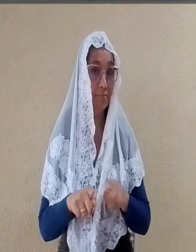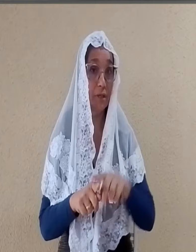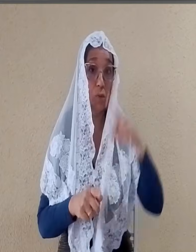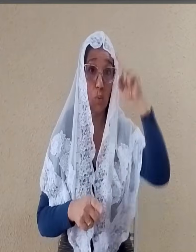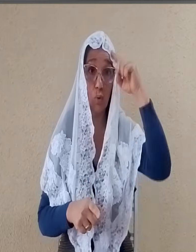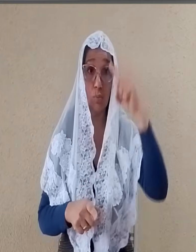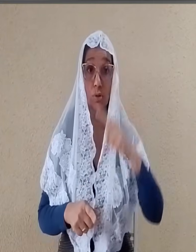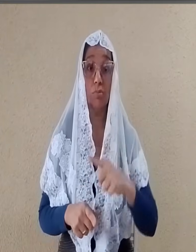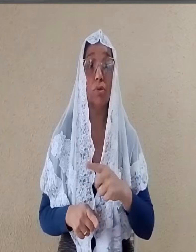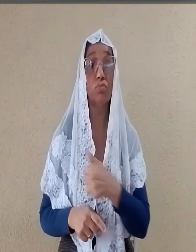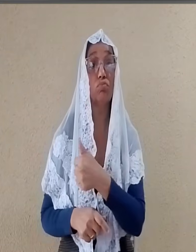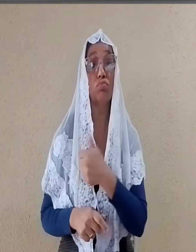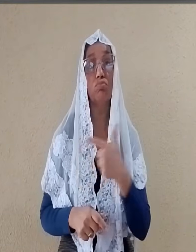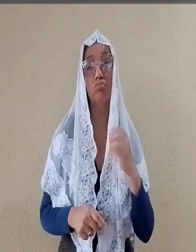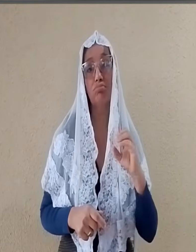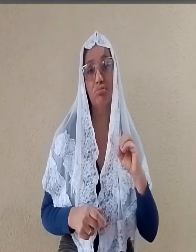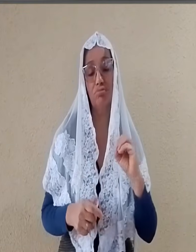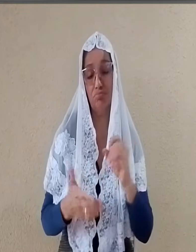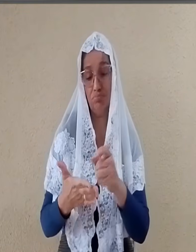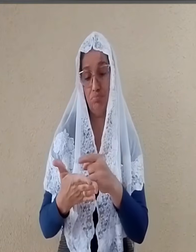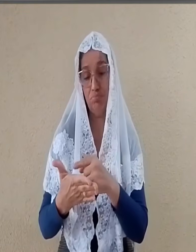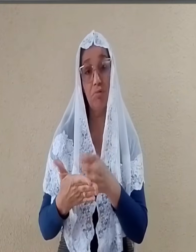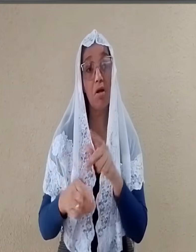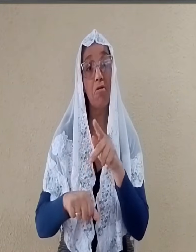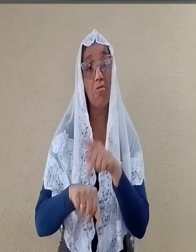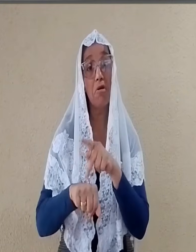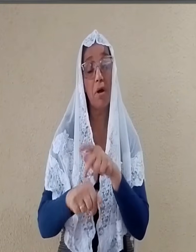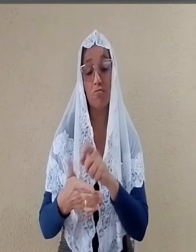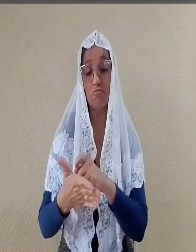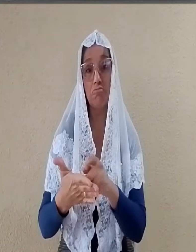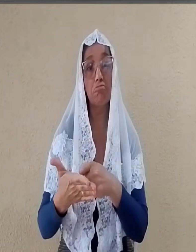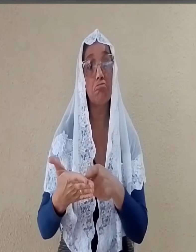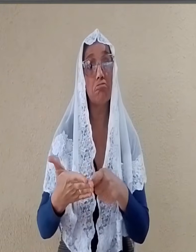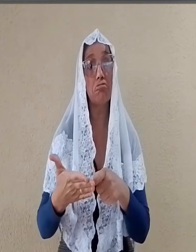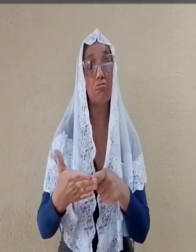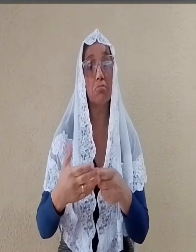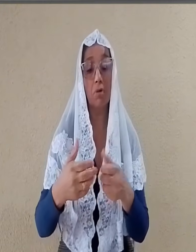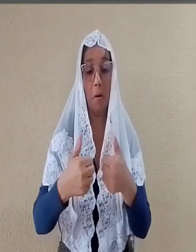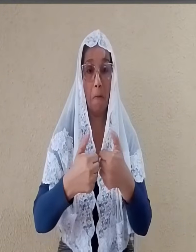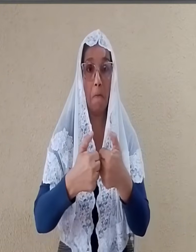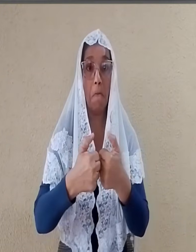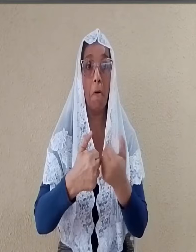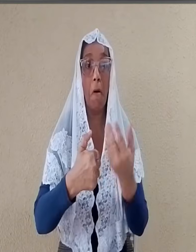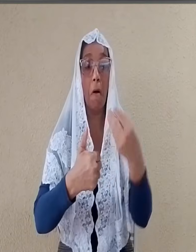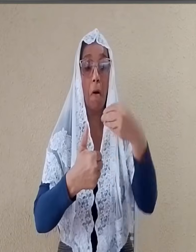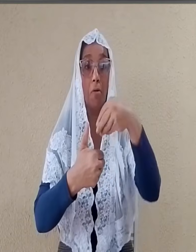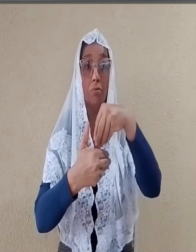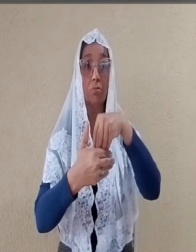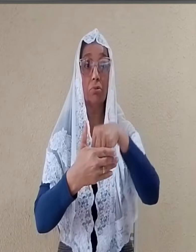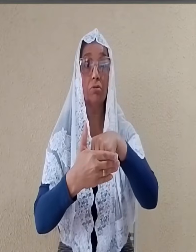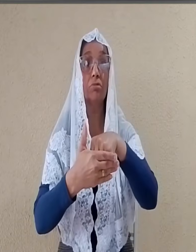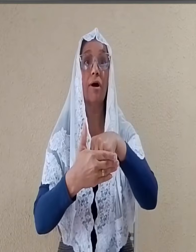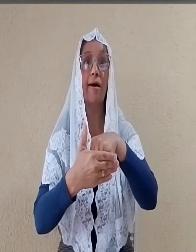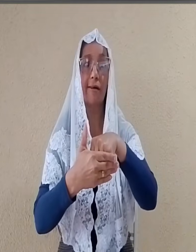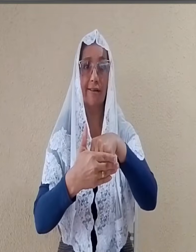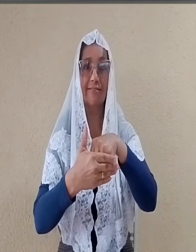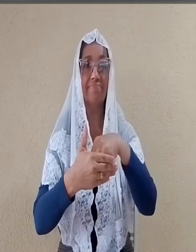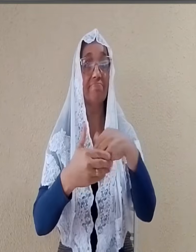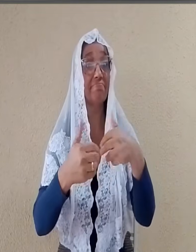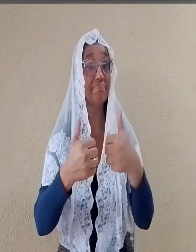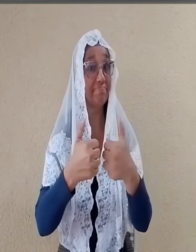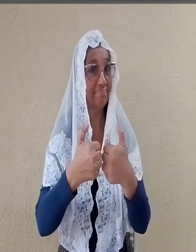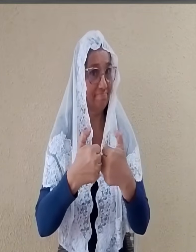não sabemos aonde está escrito. O Senhor, ele escreveu com o dedo. Bendito é o nome do Senhor. E o que Davi fez?